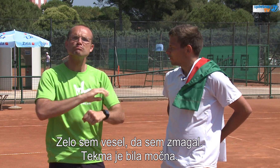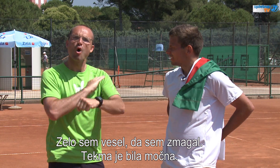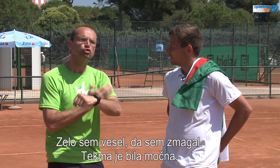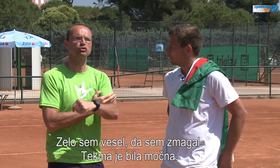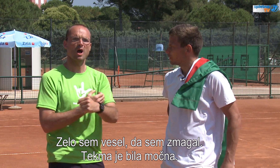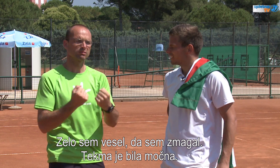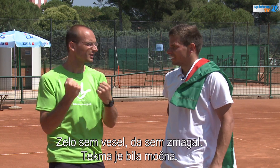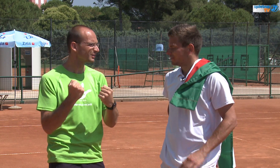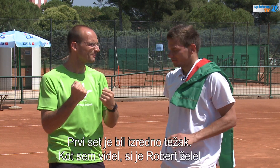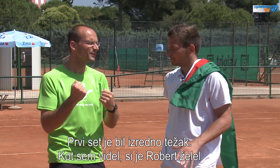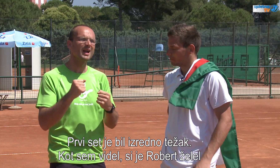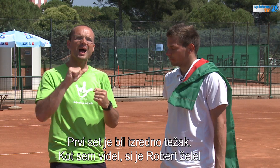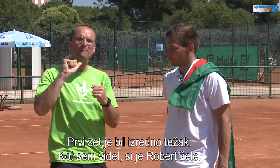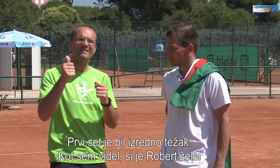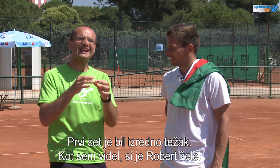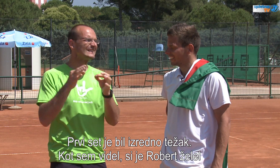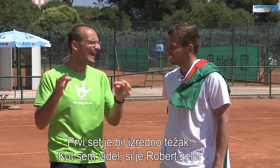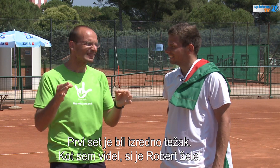Unfortunately, in the first set it was hard.